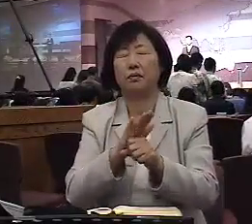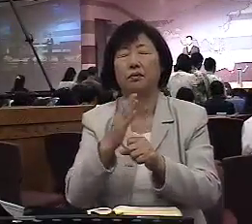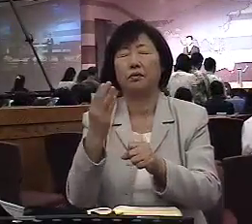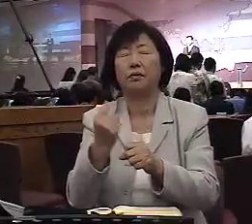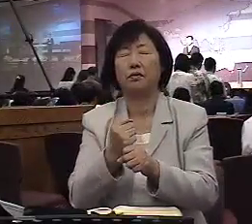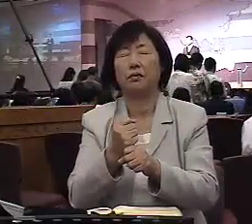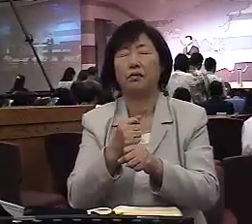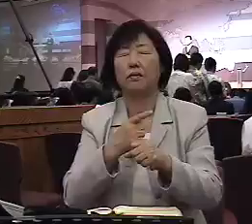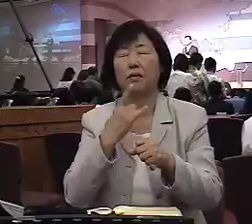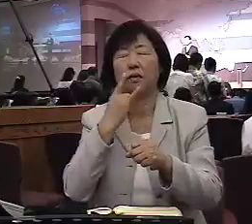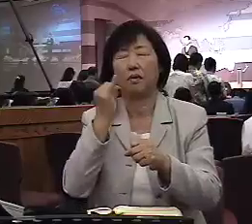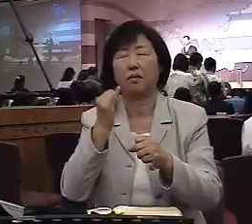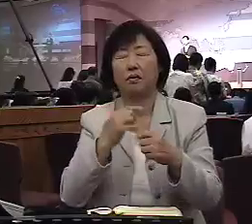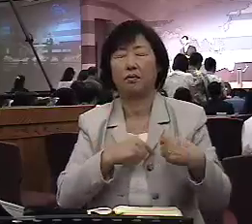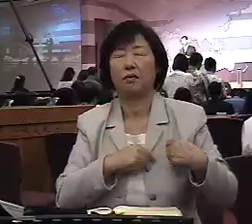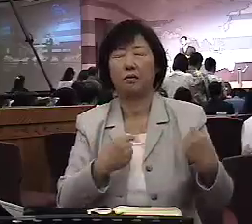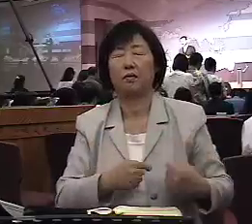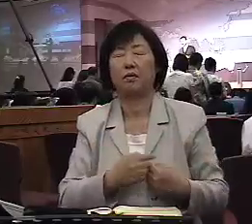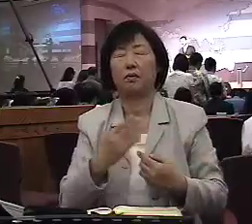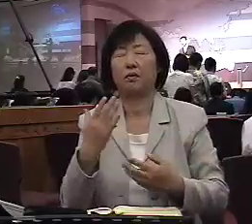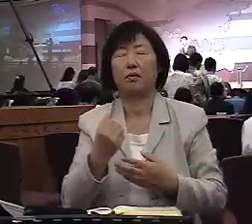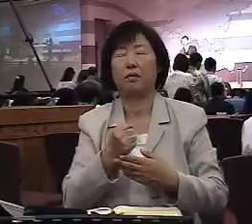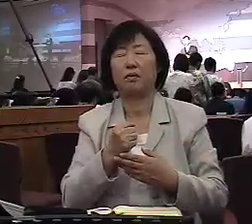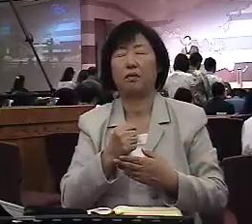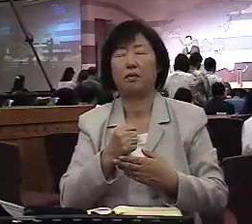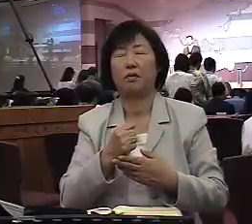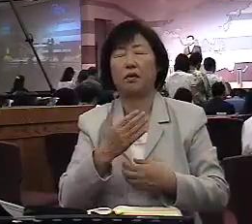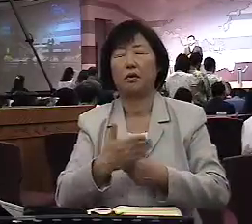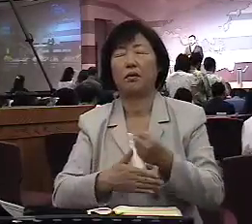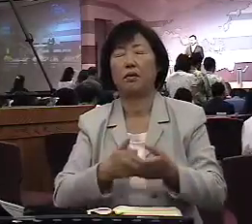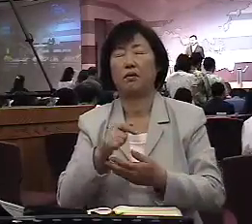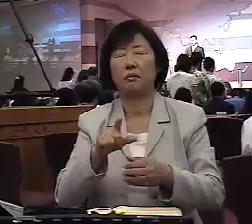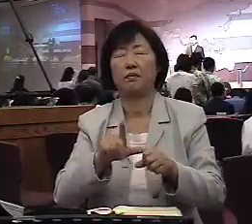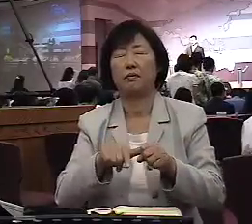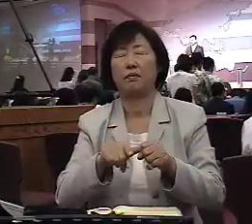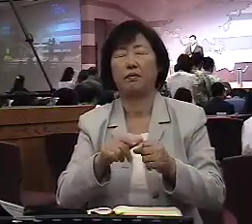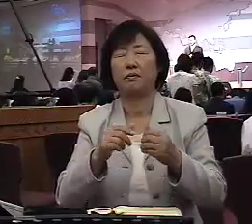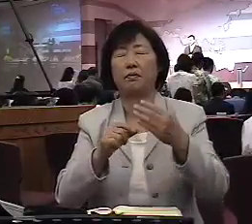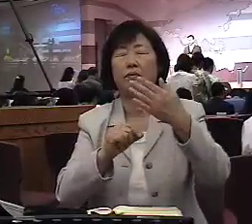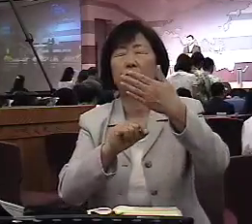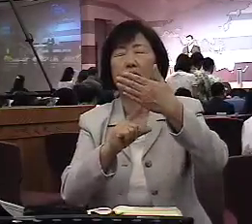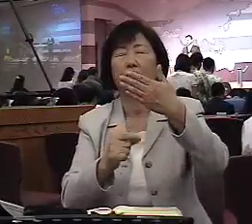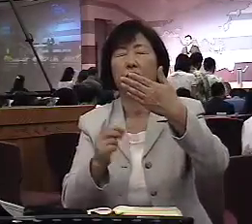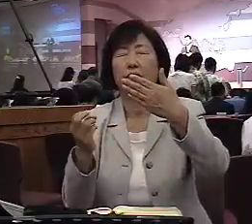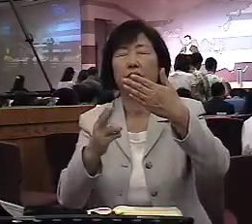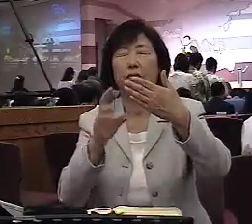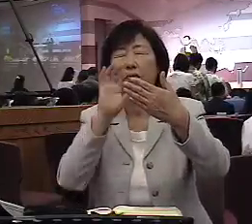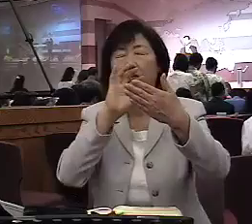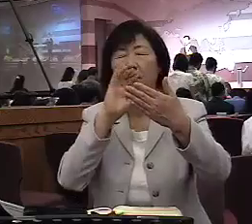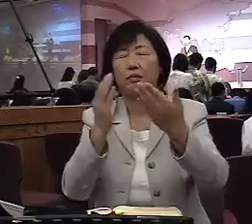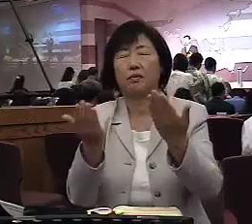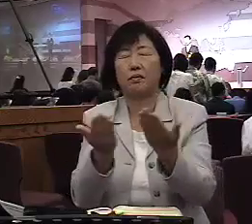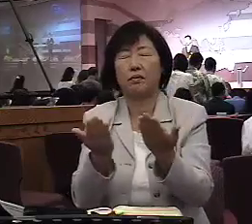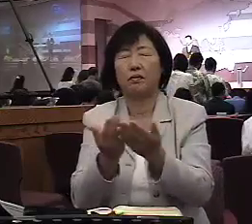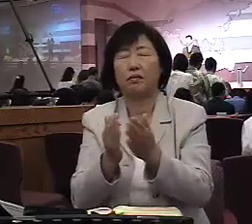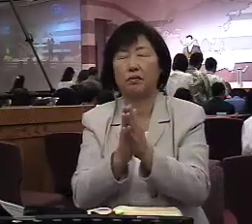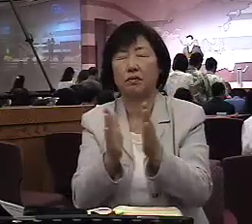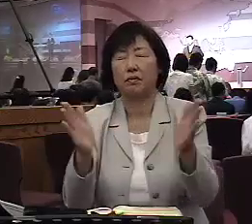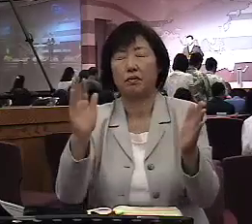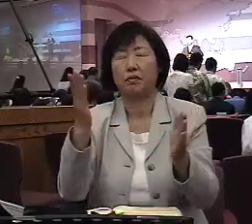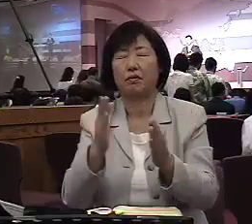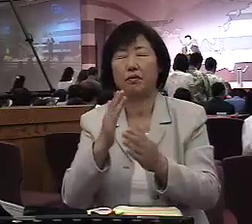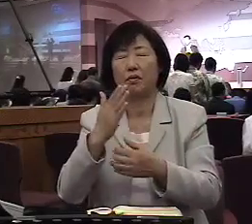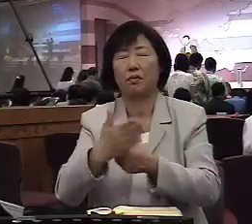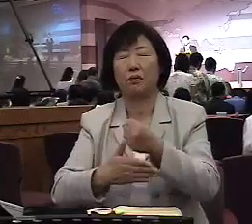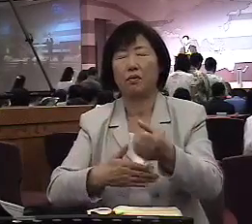어미의 심장으로 나가는 것, 그것뿐입니다. 하나님, 이 시간에 이제 9월달에 다시 훈련 사역이 시작되는데